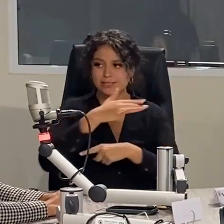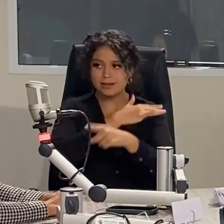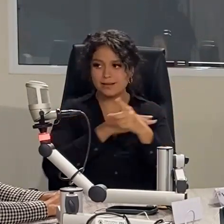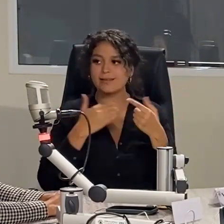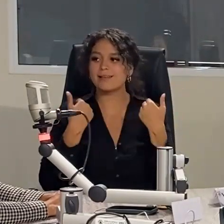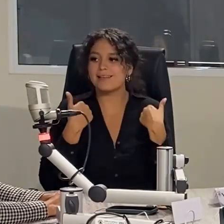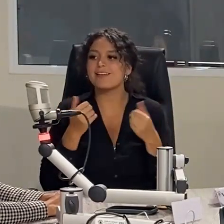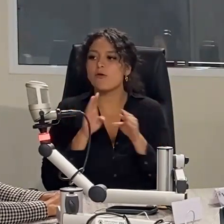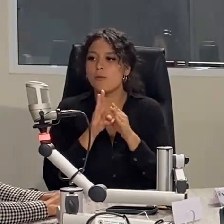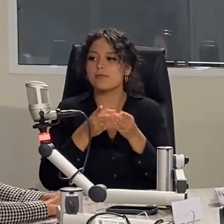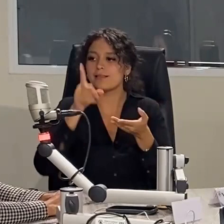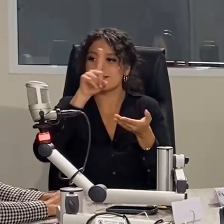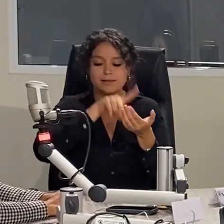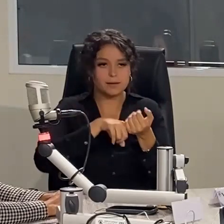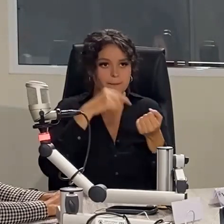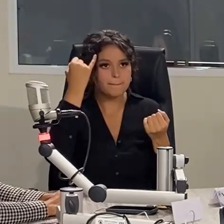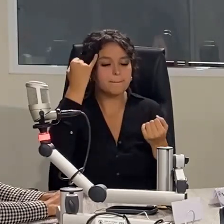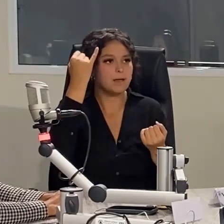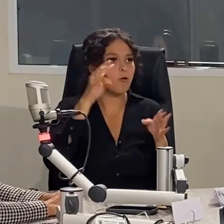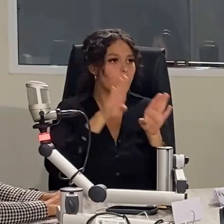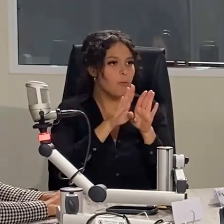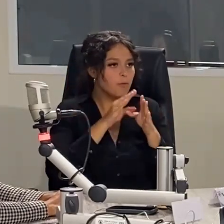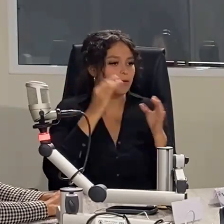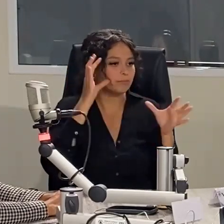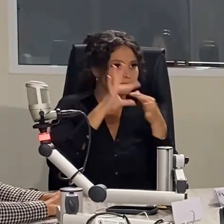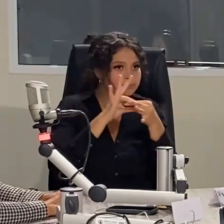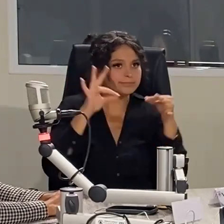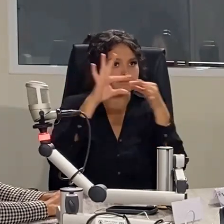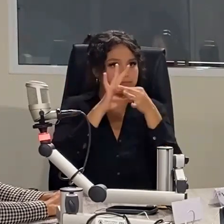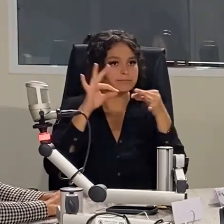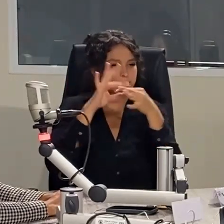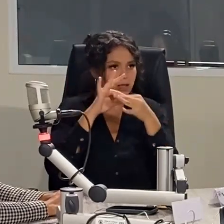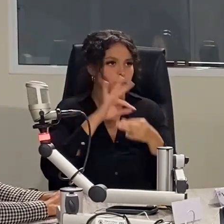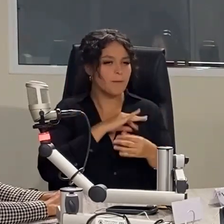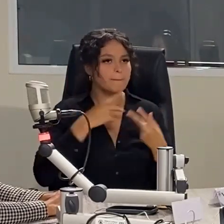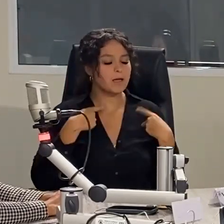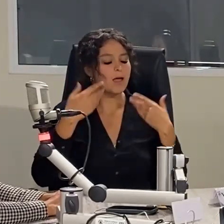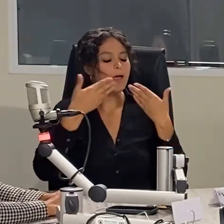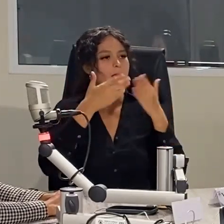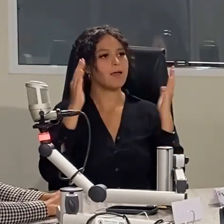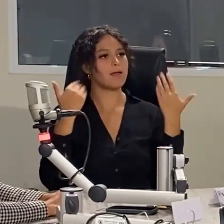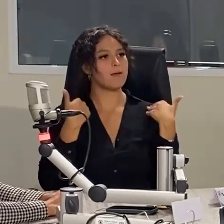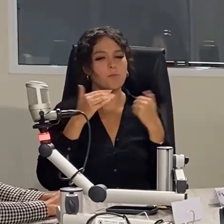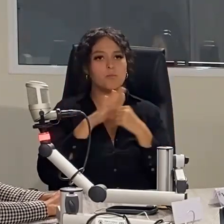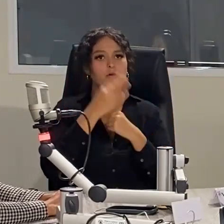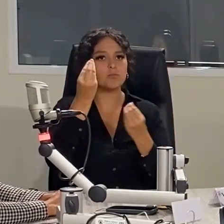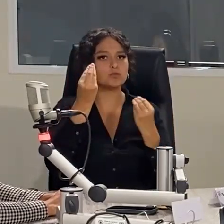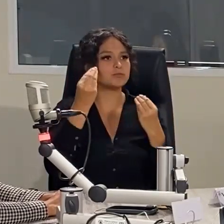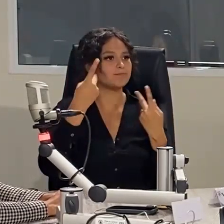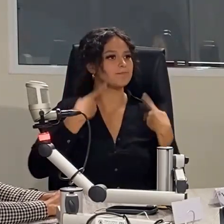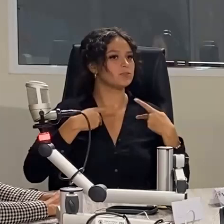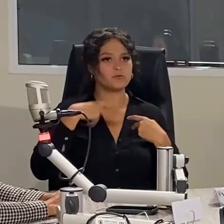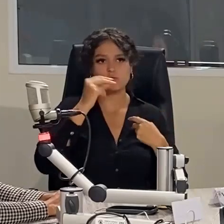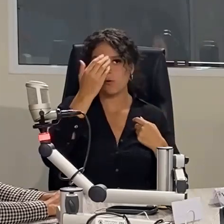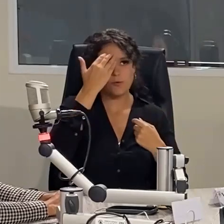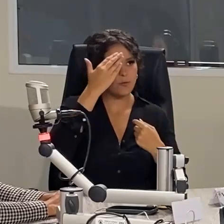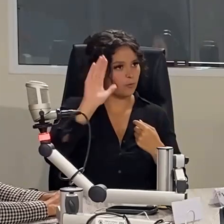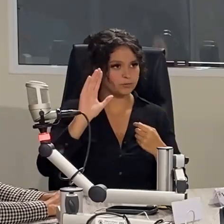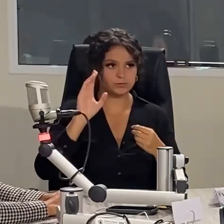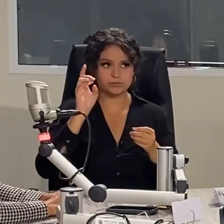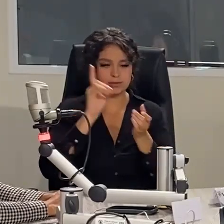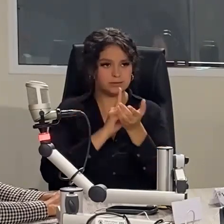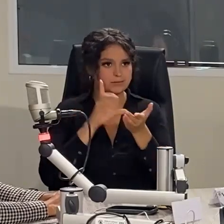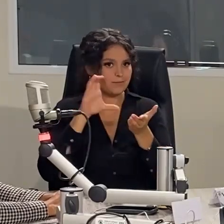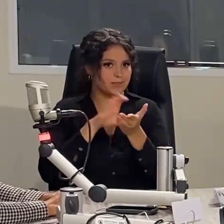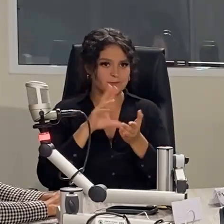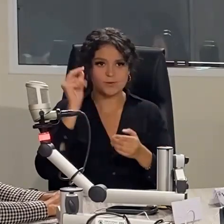a paso la sociedad va a ir entendiendo cómo es las personas con